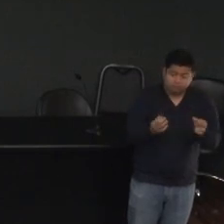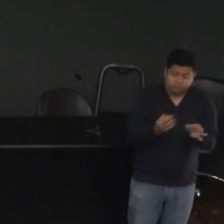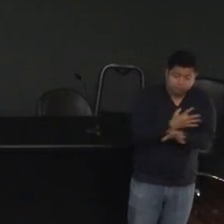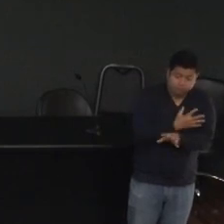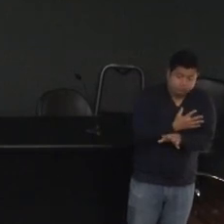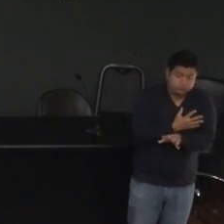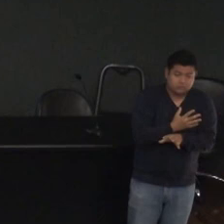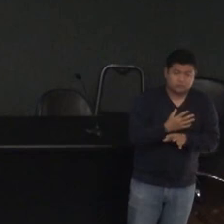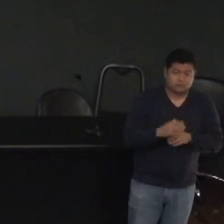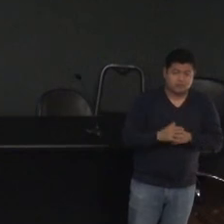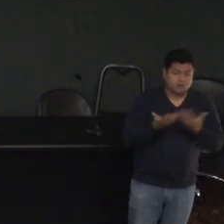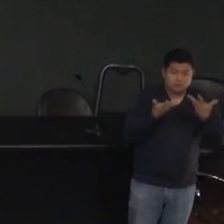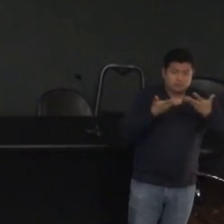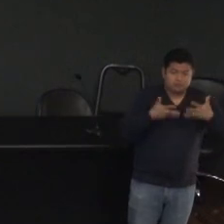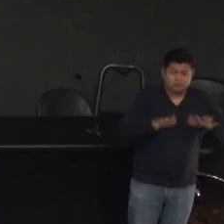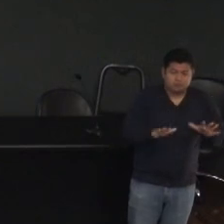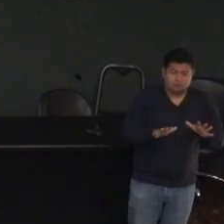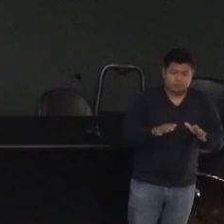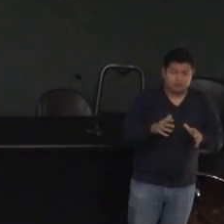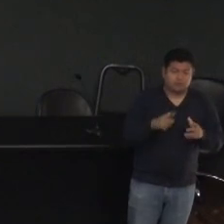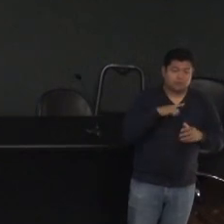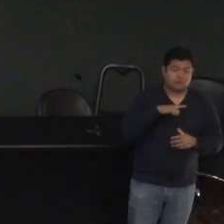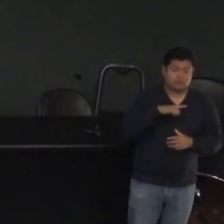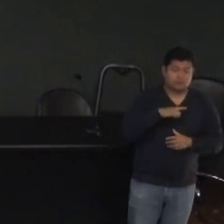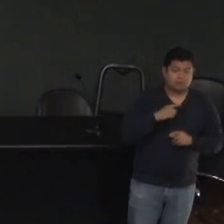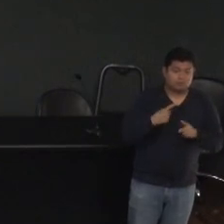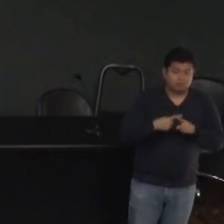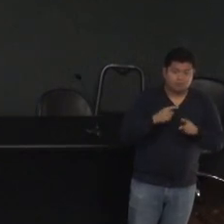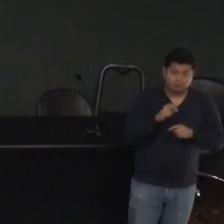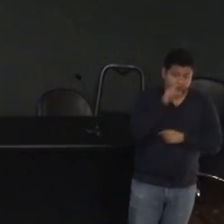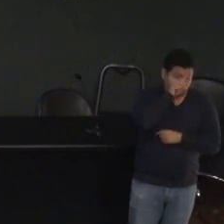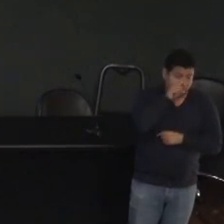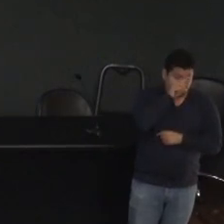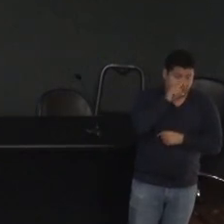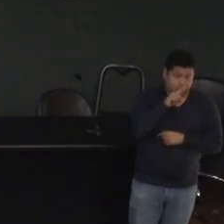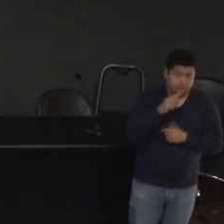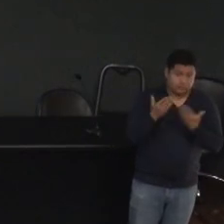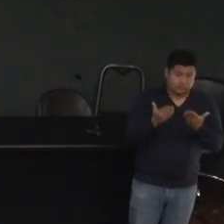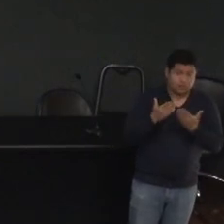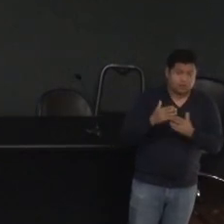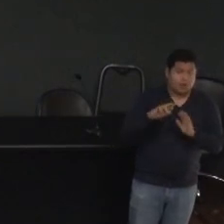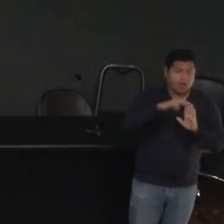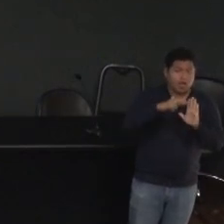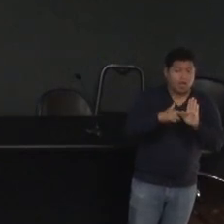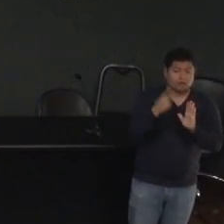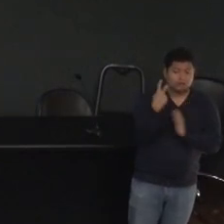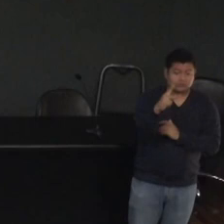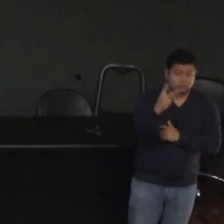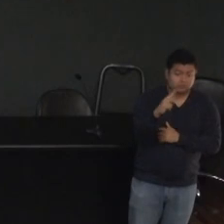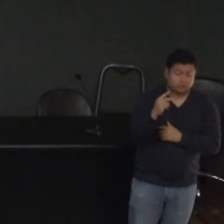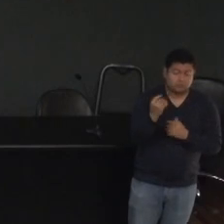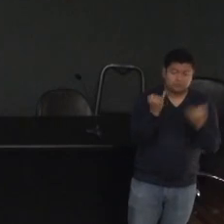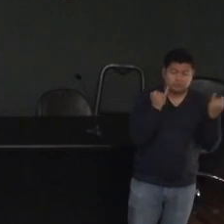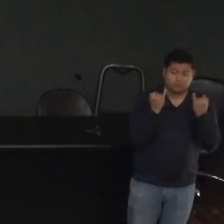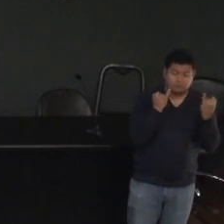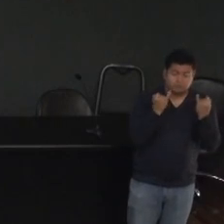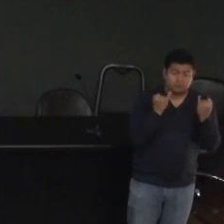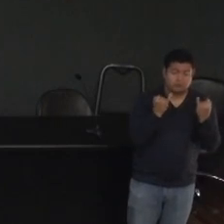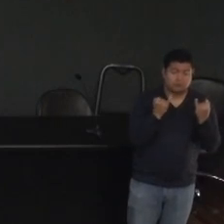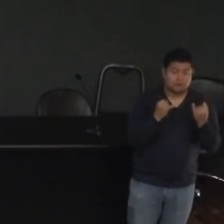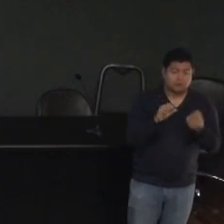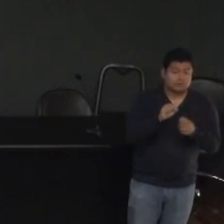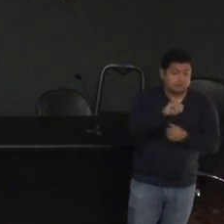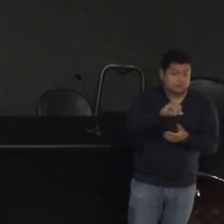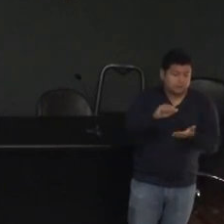não quero manter esse dado porque é muito risco para mim a tua política de descarte vai dizer como esse dado vai ser descartado se